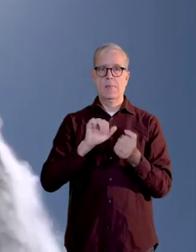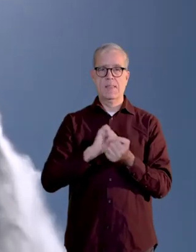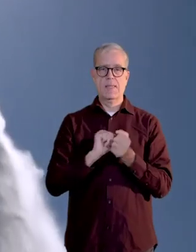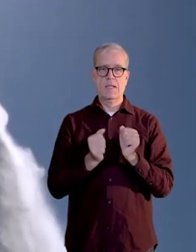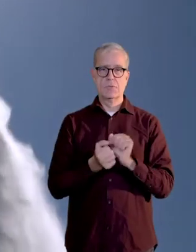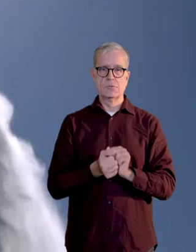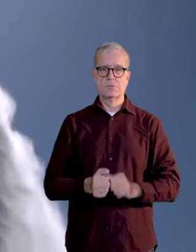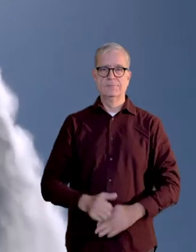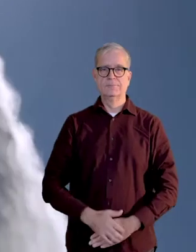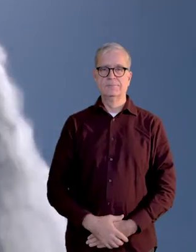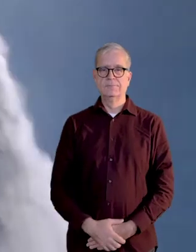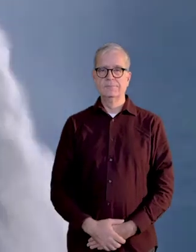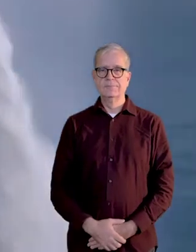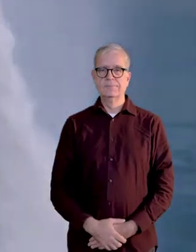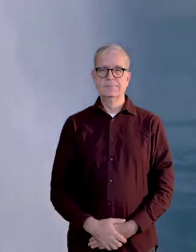neigeux.